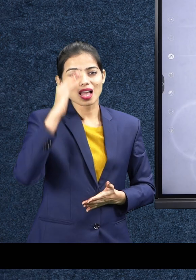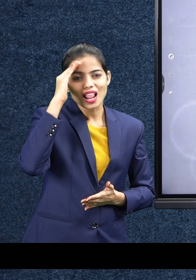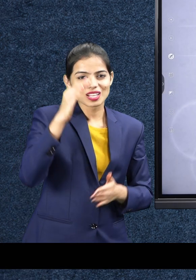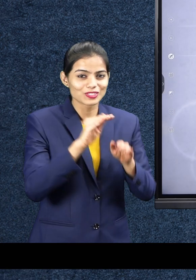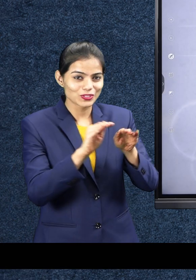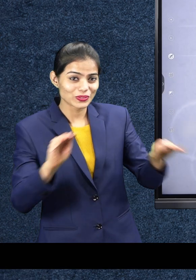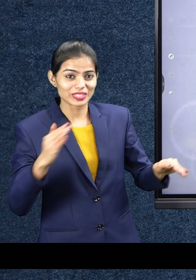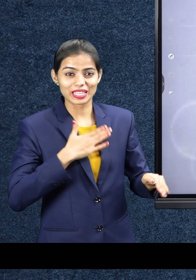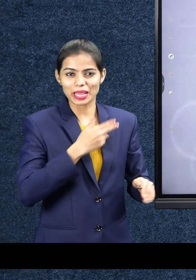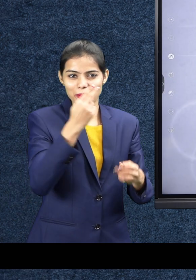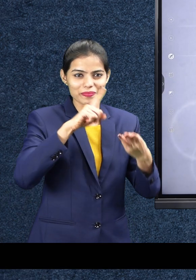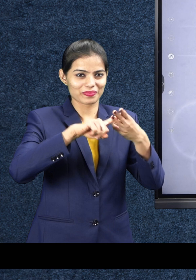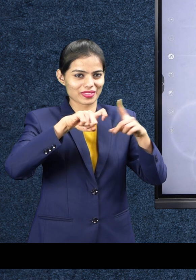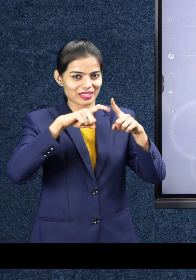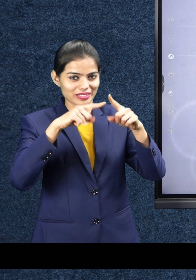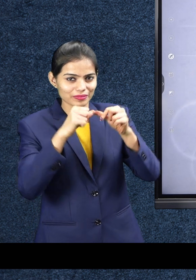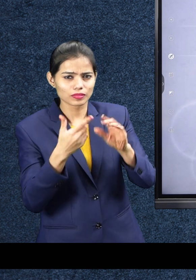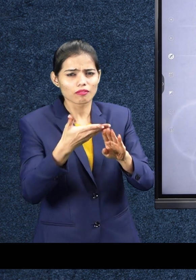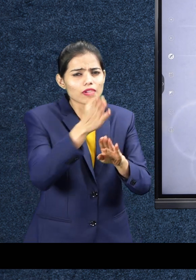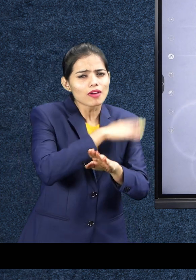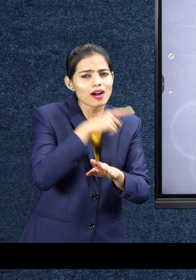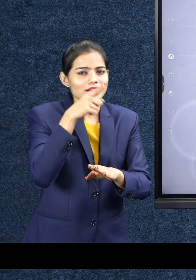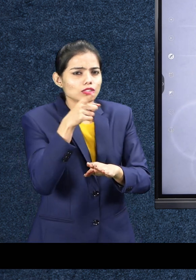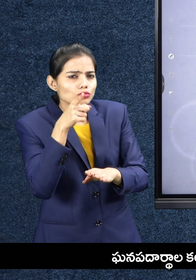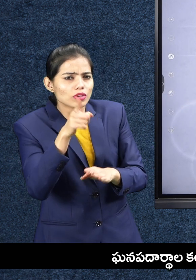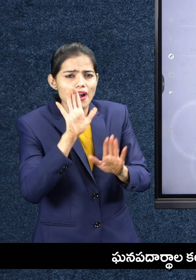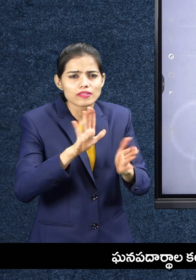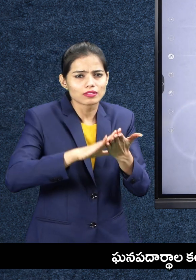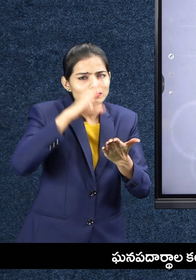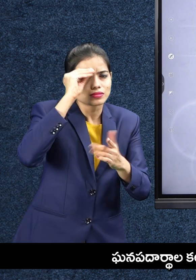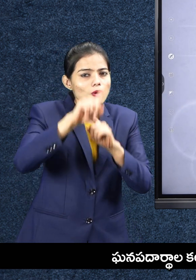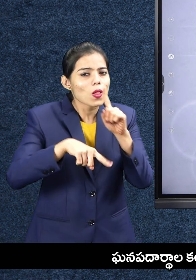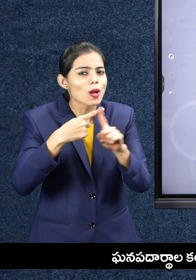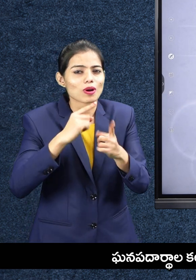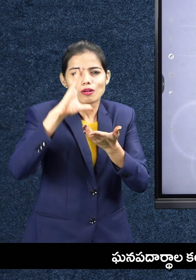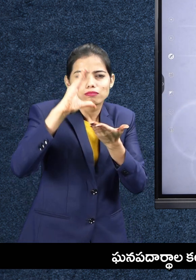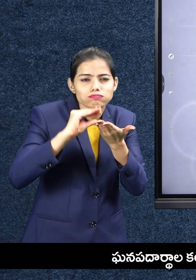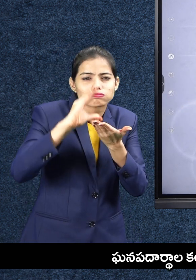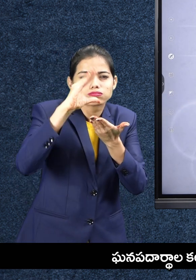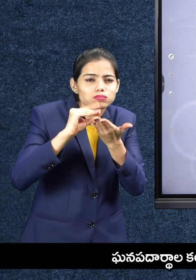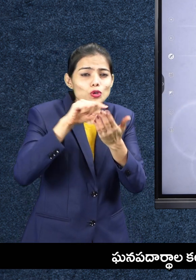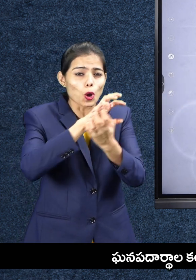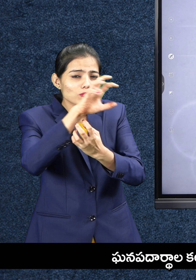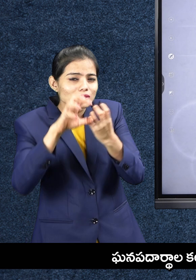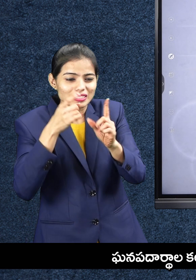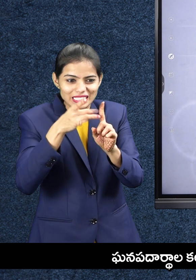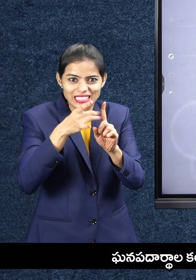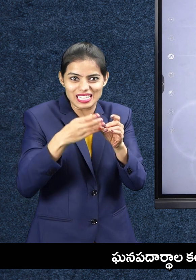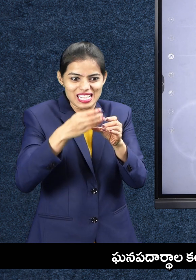హలో స్టూడెంట్స్, నేను సుభాష్ని. ఘన పదార్థాల కలయిక యొక్క వాల్యూమ్ గురించి మీరు మునుపటి